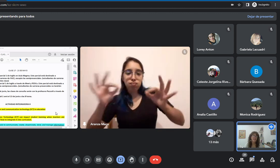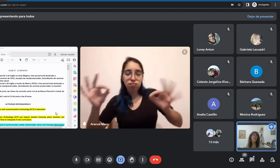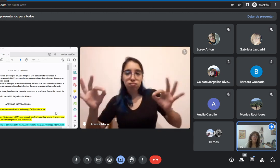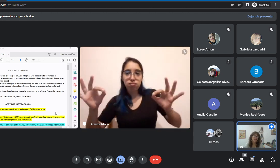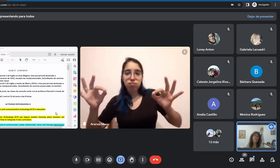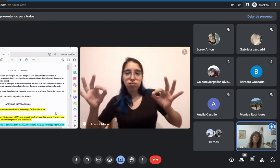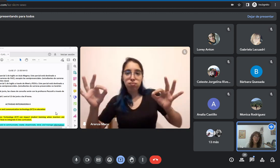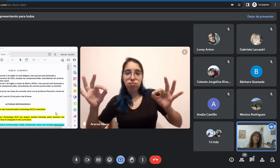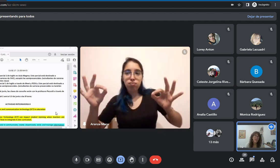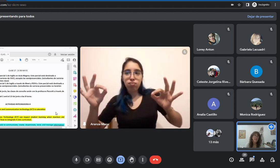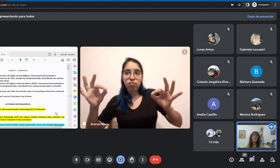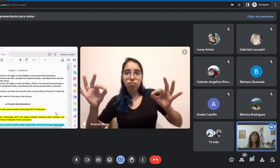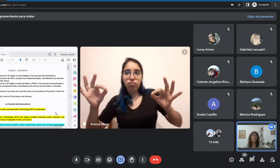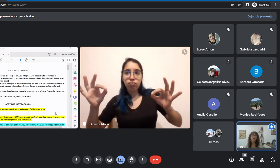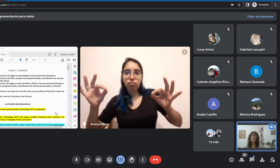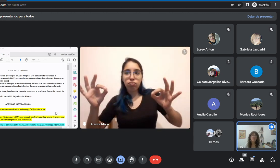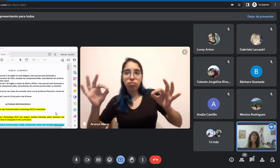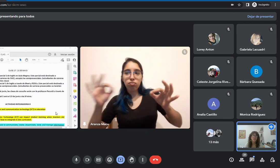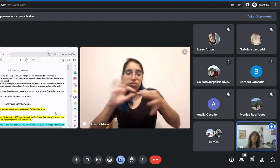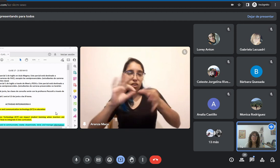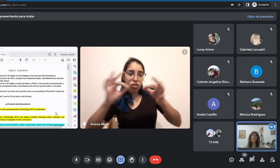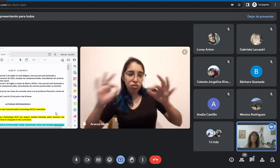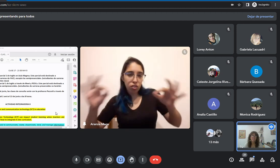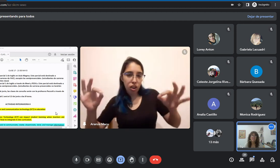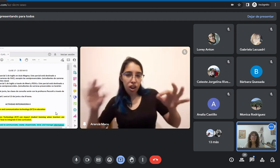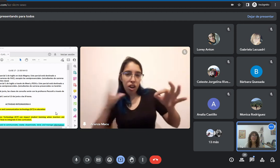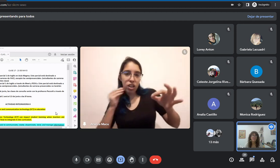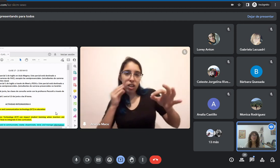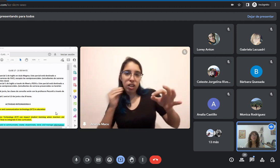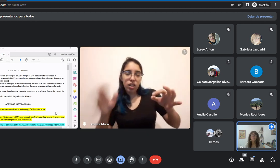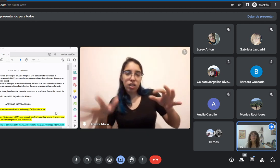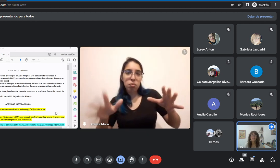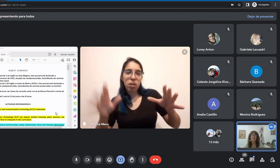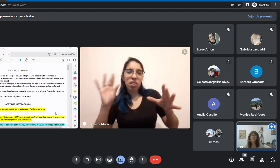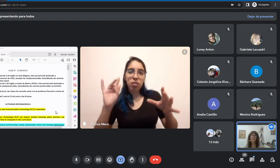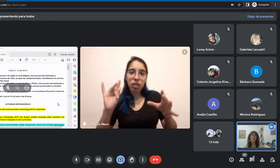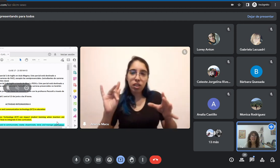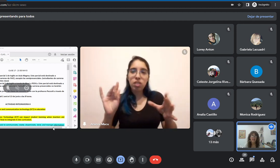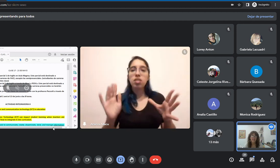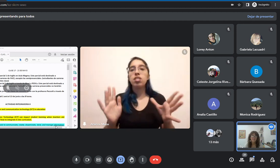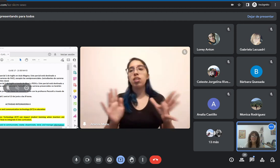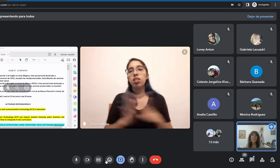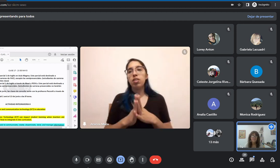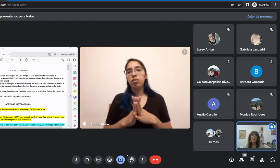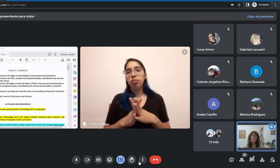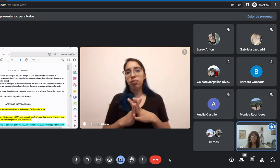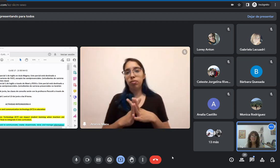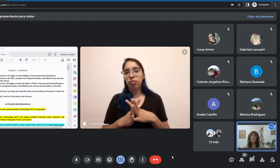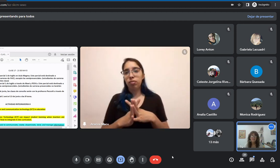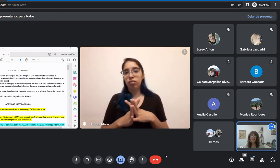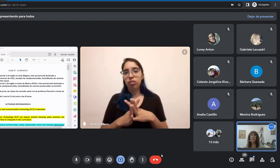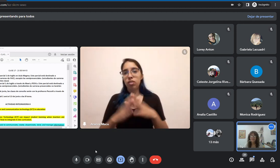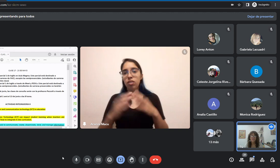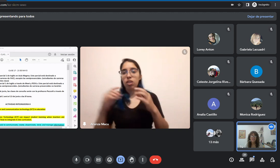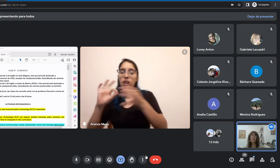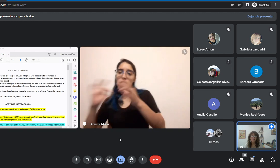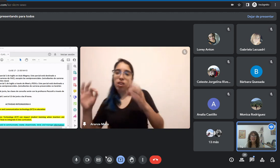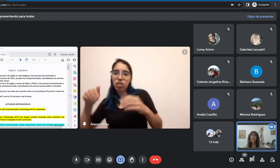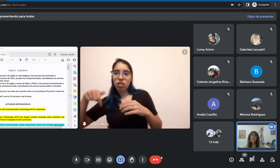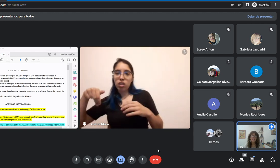de la oración en inglés, pero que ya no son tanto como la frase nominal, ¿sí? La diferencia